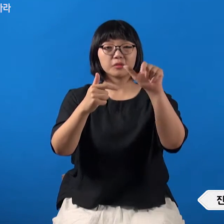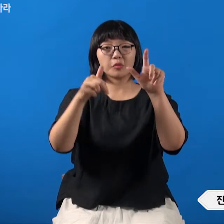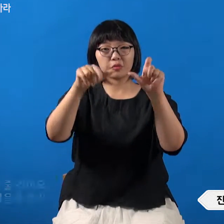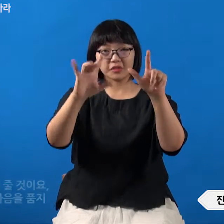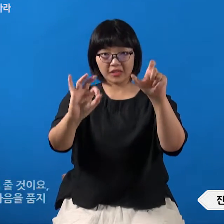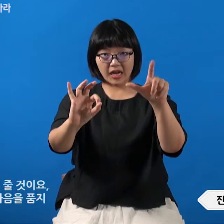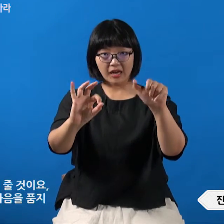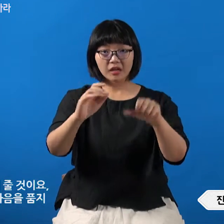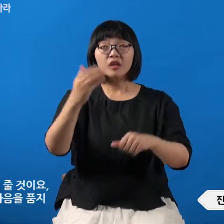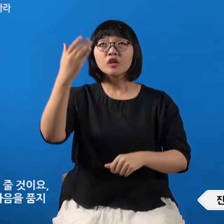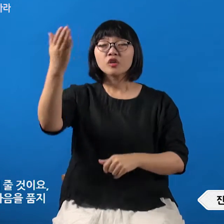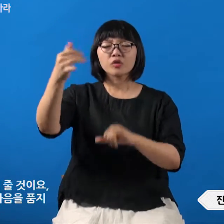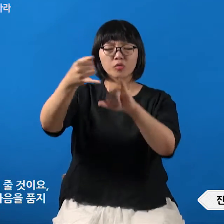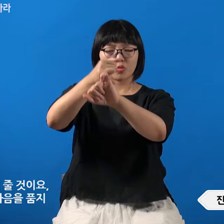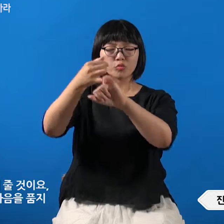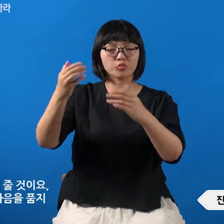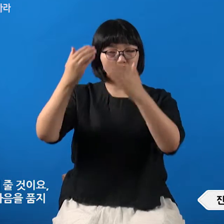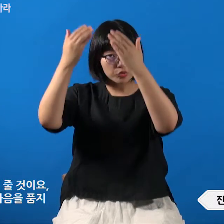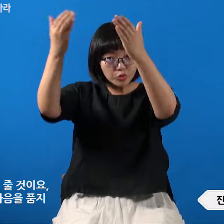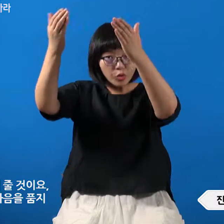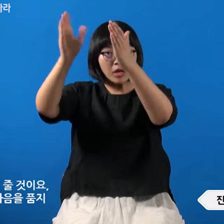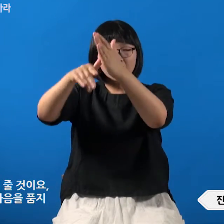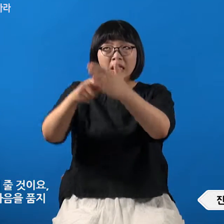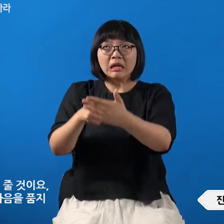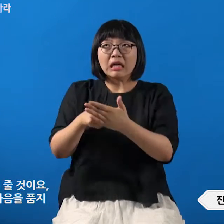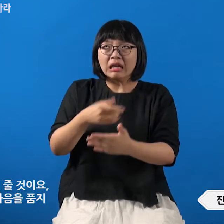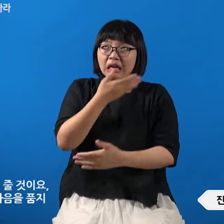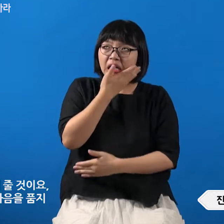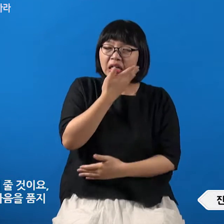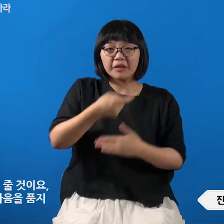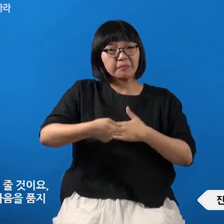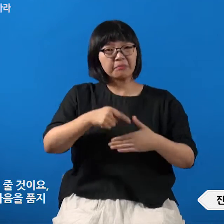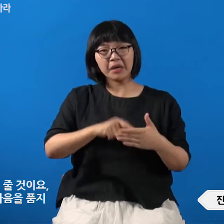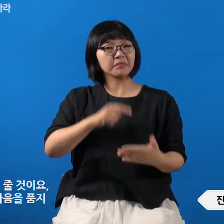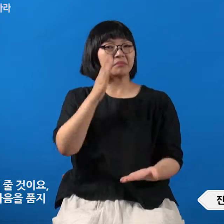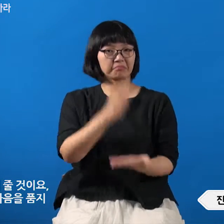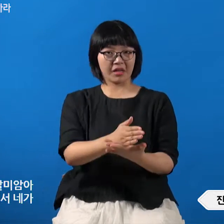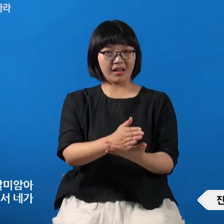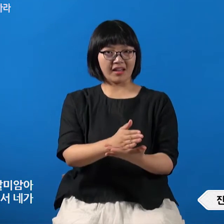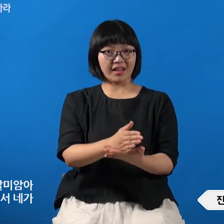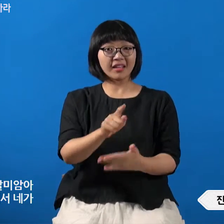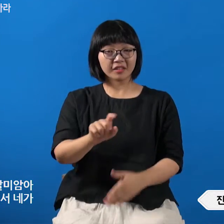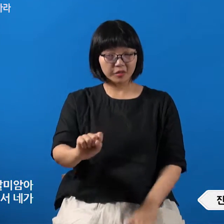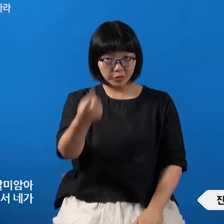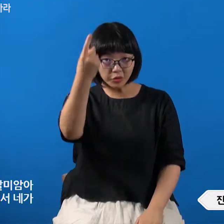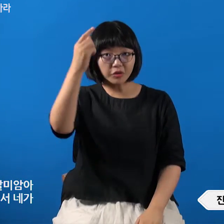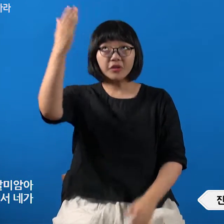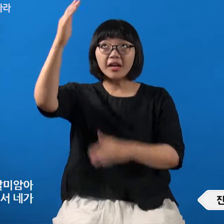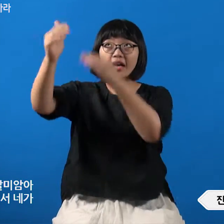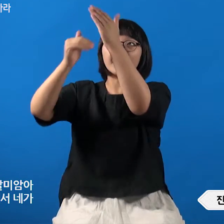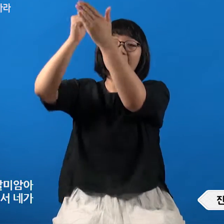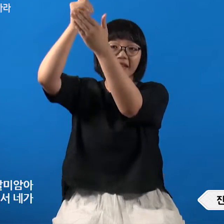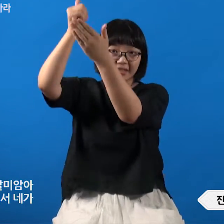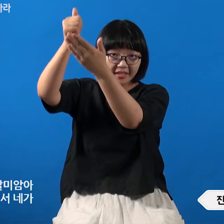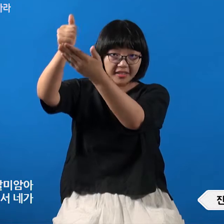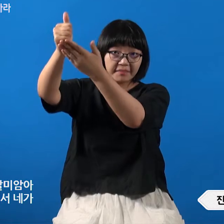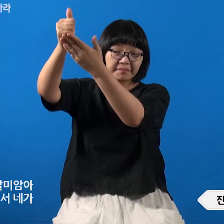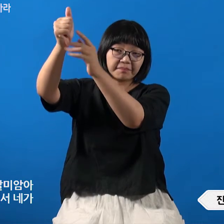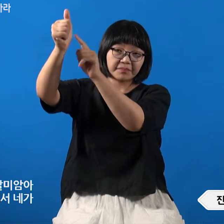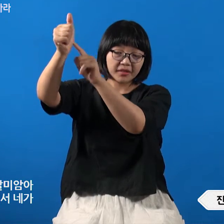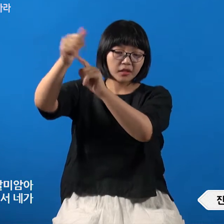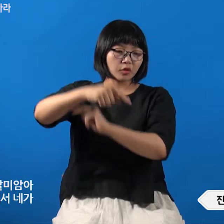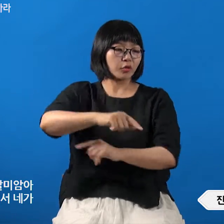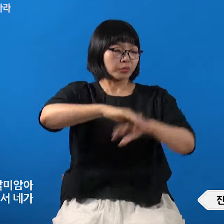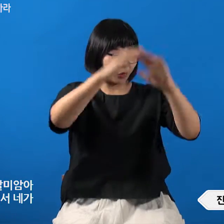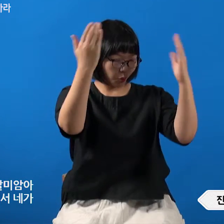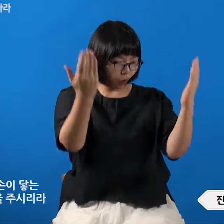그에게 줄 것이요 줄 때는 아끼는 마음을 품지 말 것이니라. 이로 말미암아 내 하나님 여호와께서 내가 하는 모든